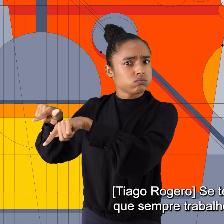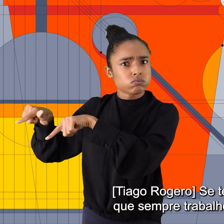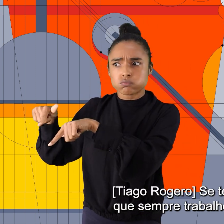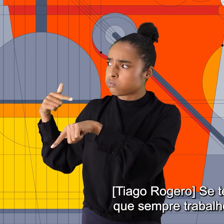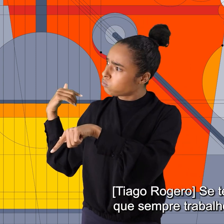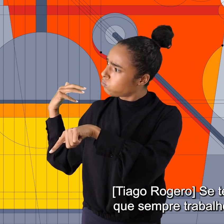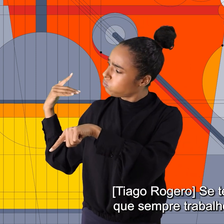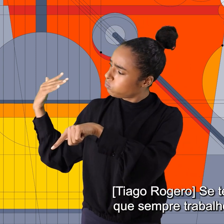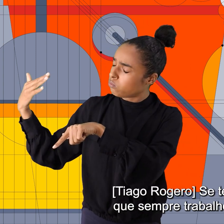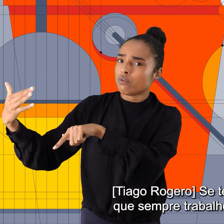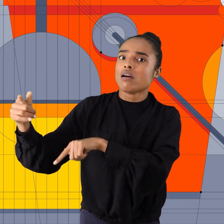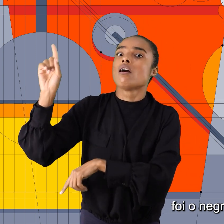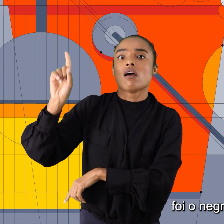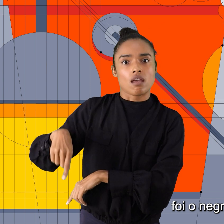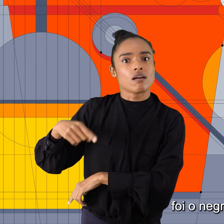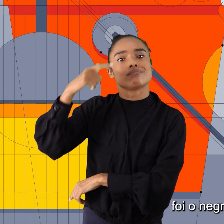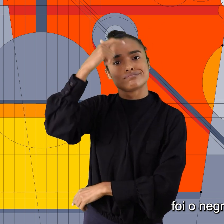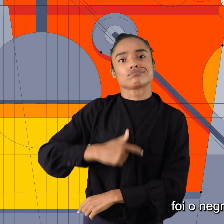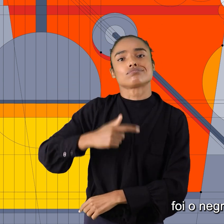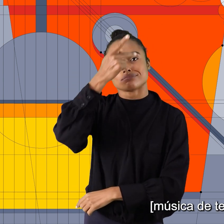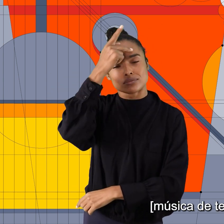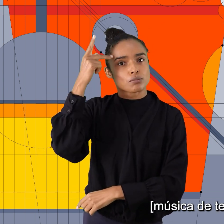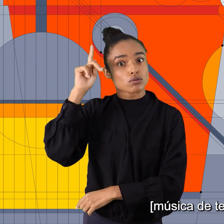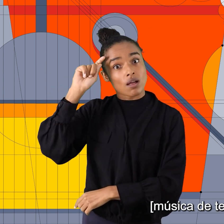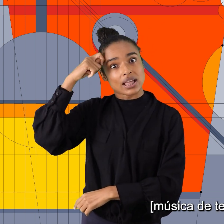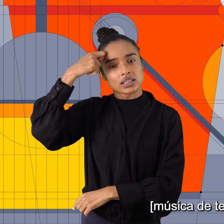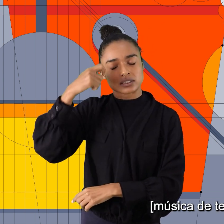sempre trabalhou no Brasil, foi o negro.